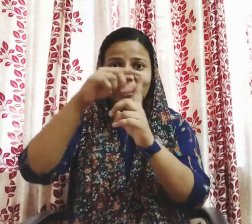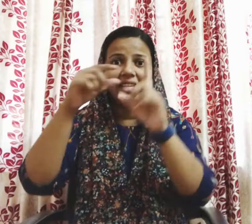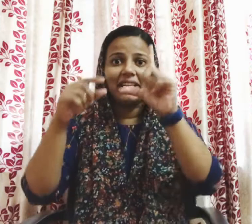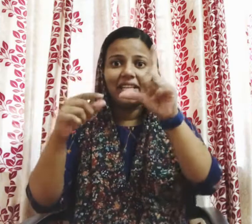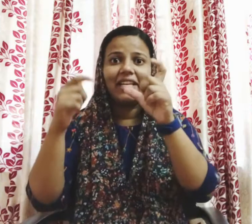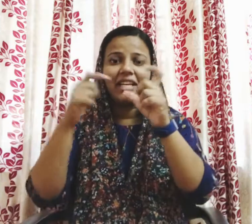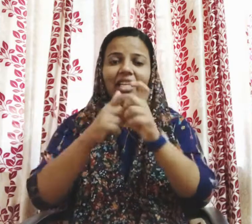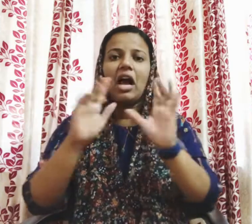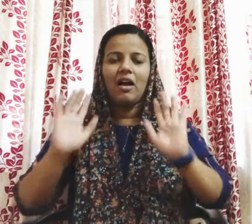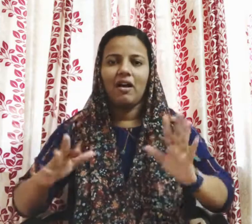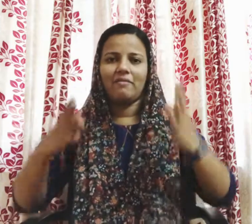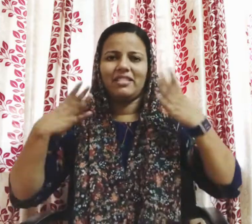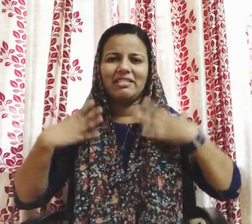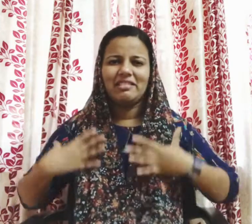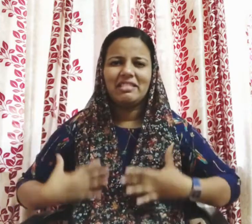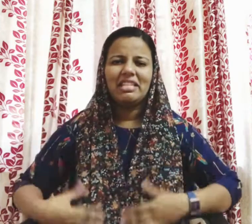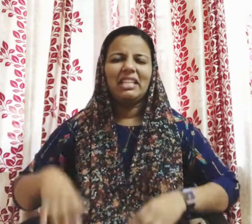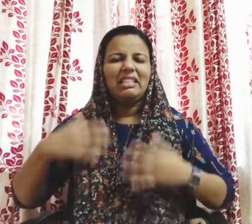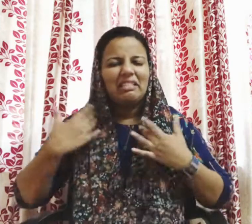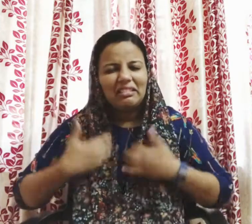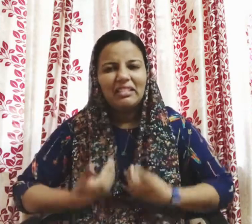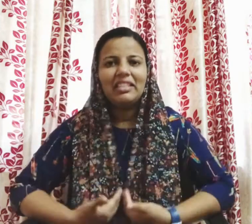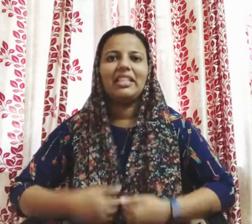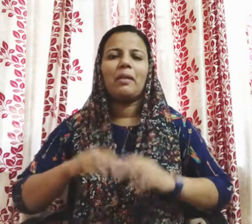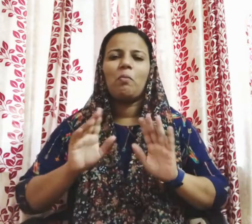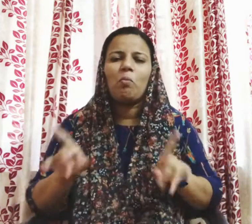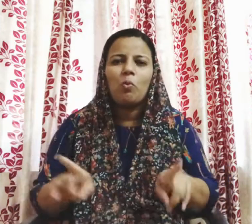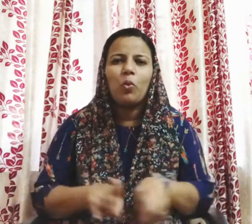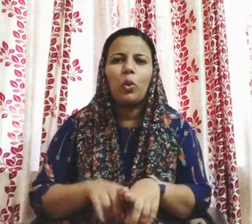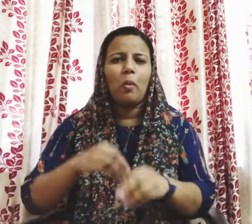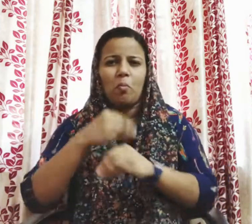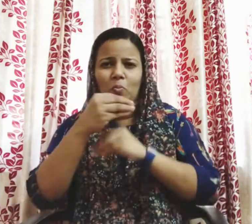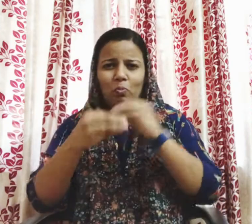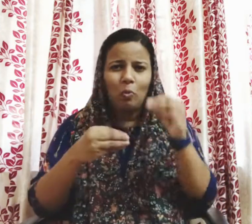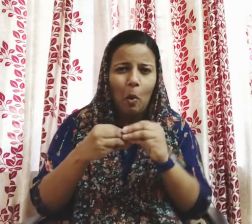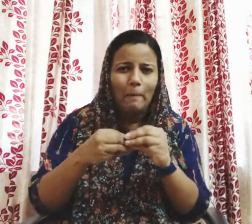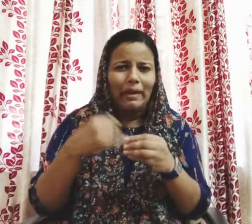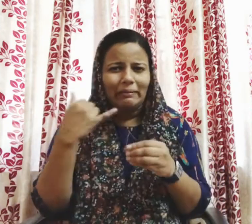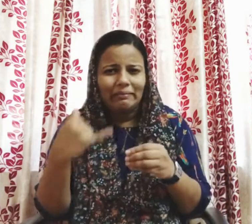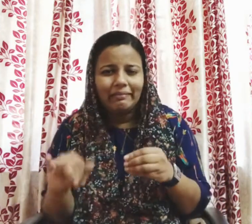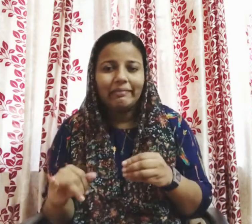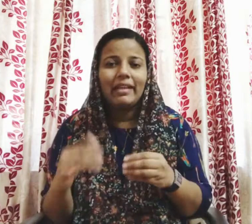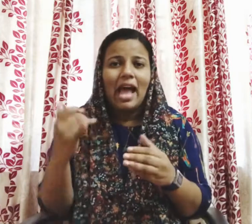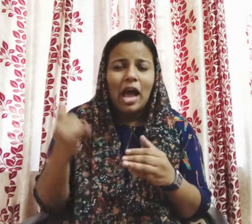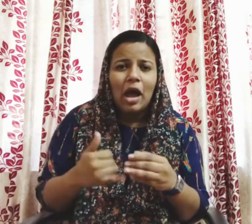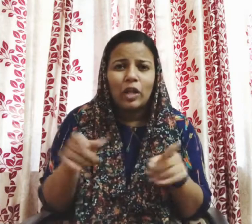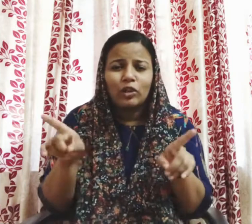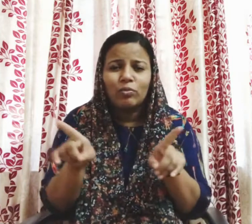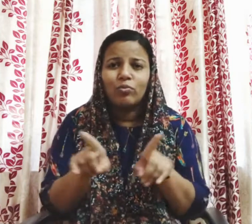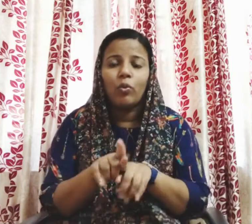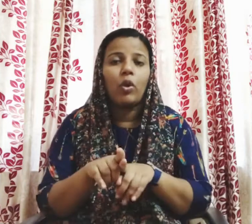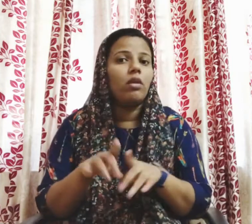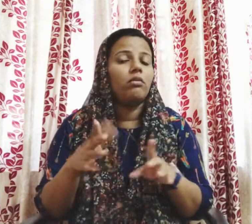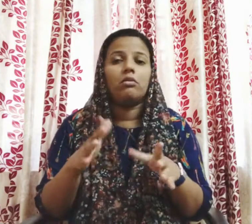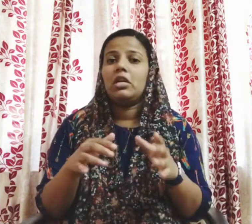രീതിയിൽ, ശരീരത്തിന് ക്ഷീണം വരുന്ന രീതിയിൽ, ശരീരത്തിന് കുഴപ്പം ഡാമേജ് ഉണ്ടാകുന്ന രീതിയിൽ ഈ